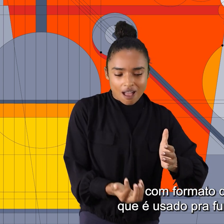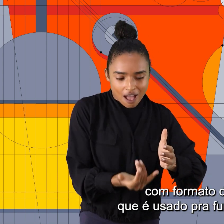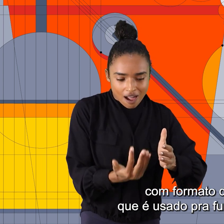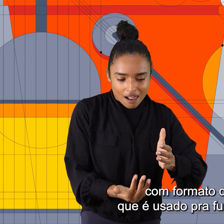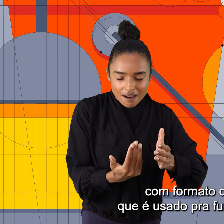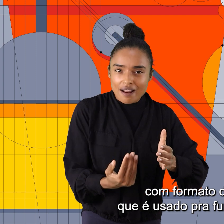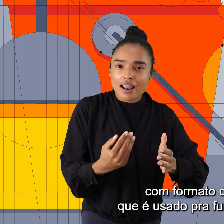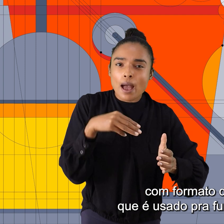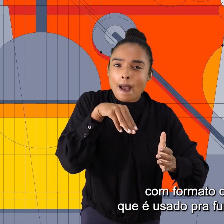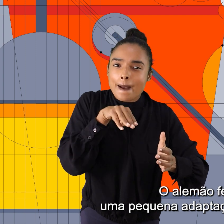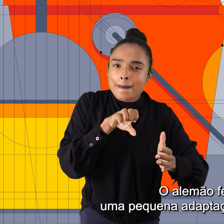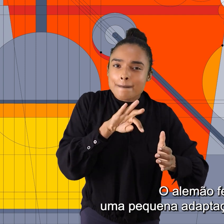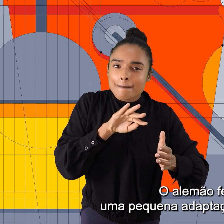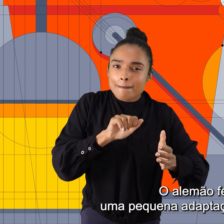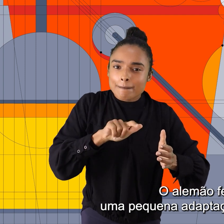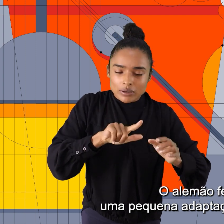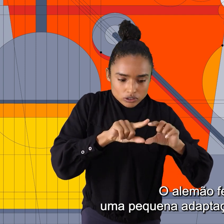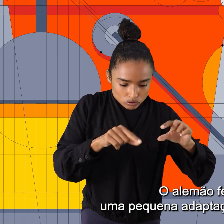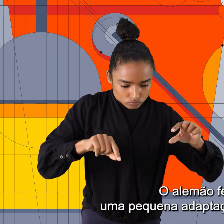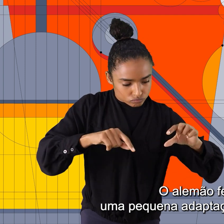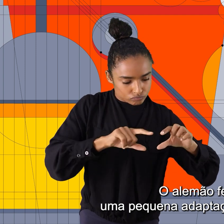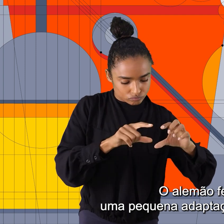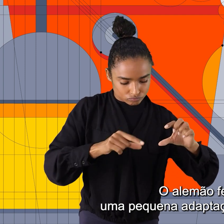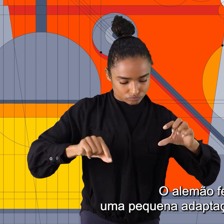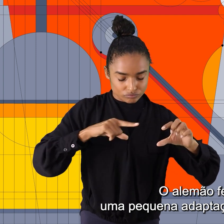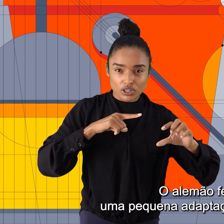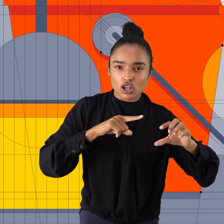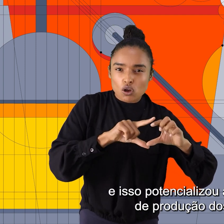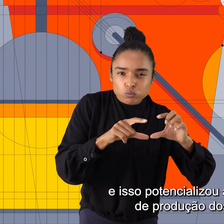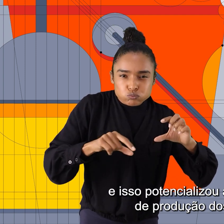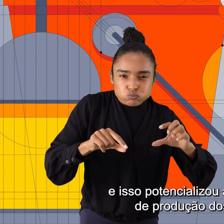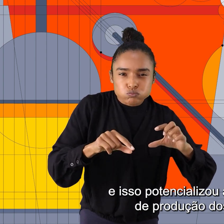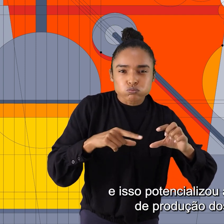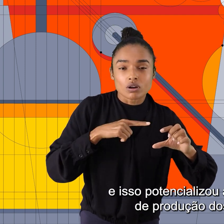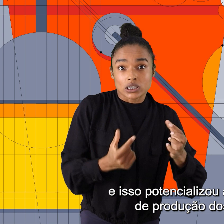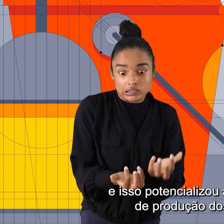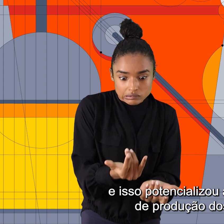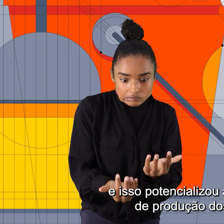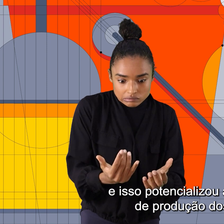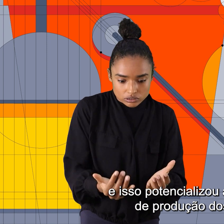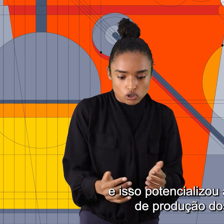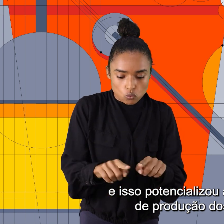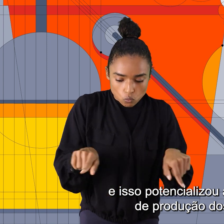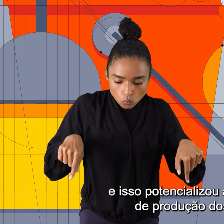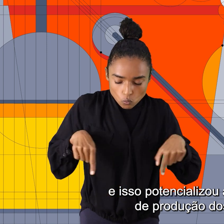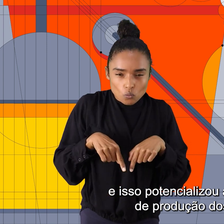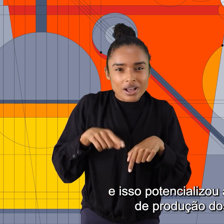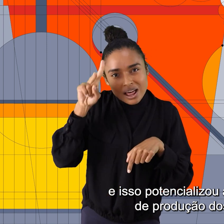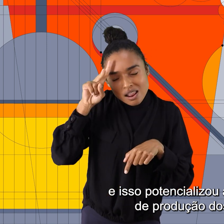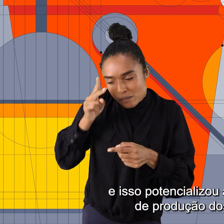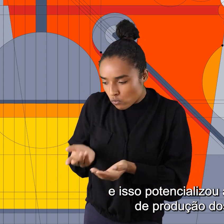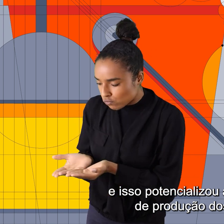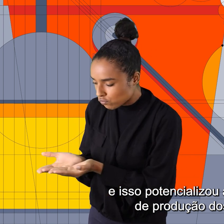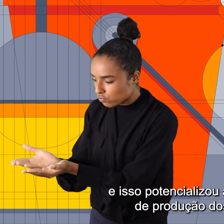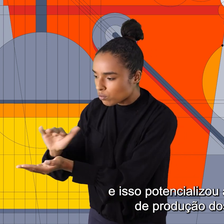fundir metais. O alemão fez lá uma pequena adaptação no cadinho e isso potencializou a capacidade de produção